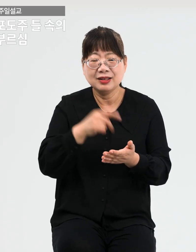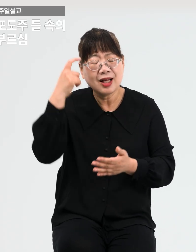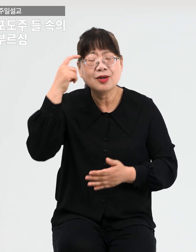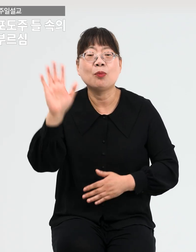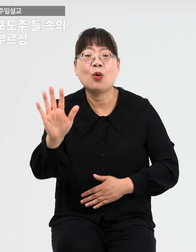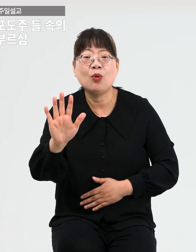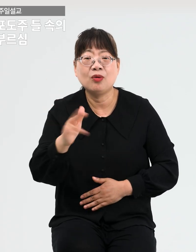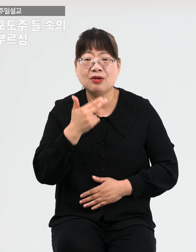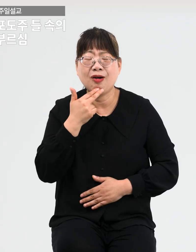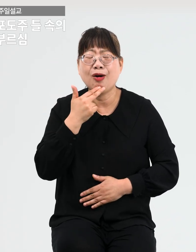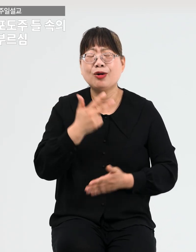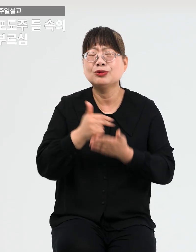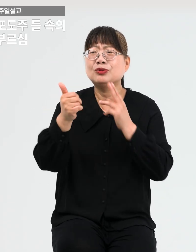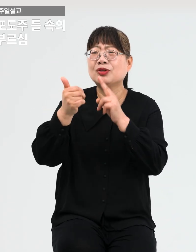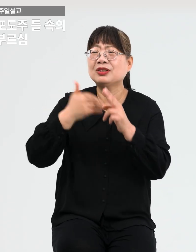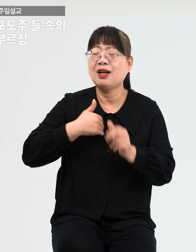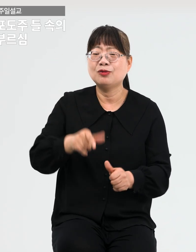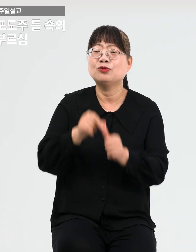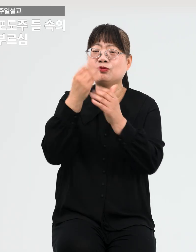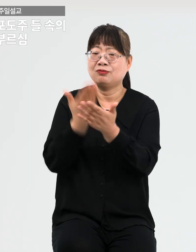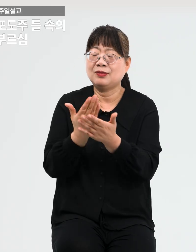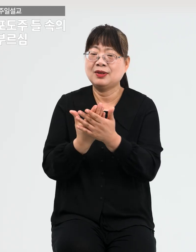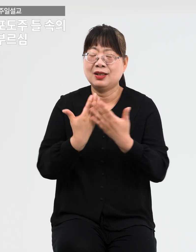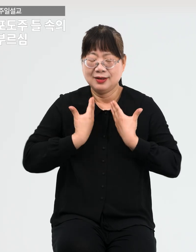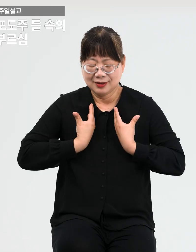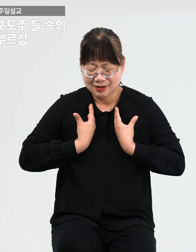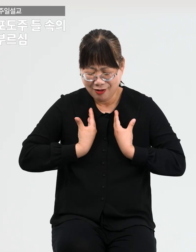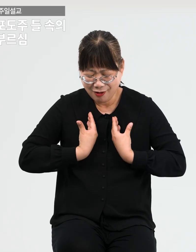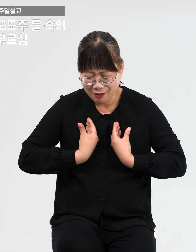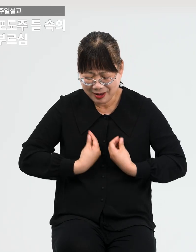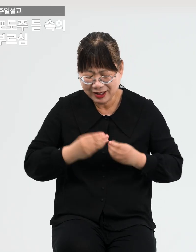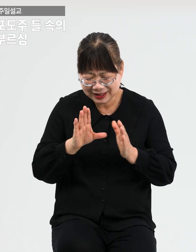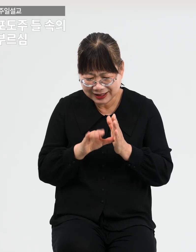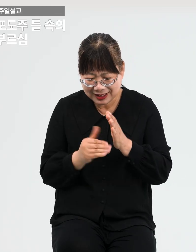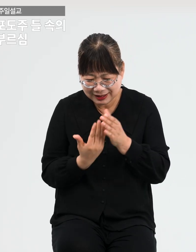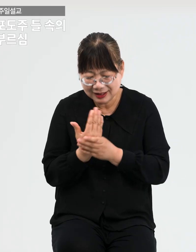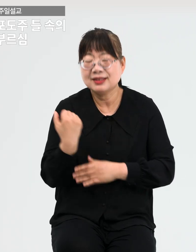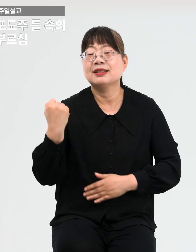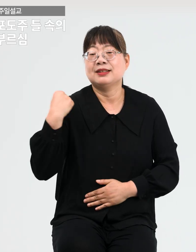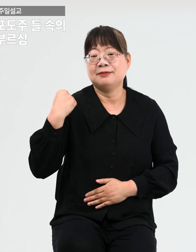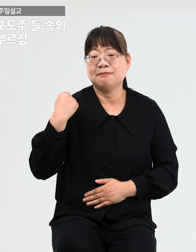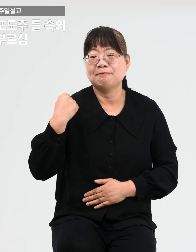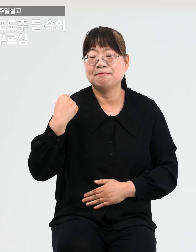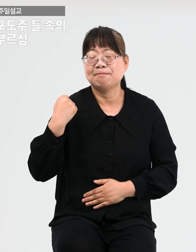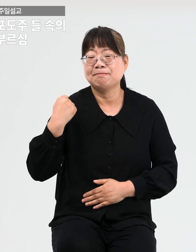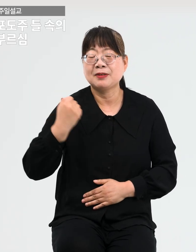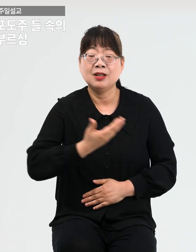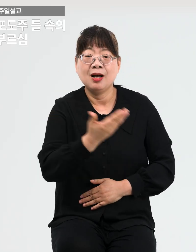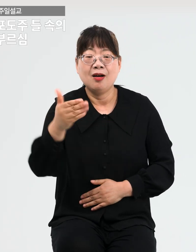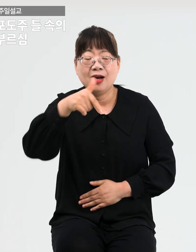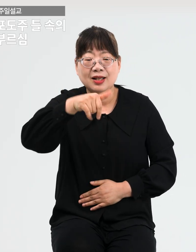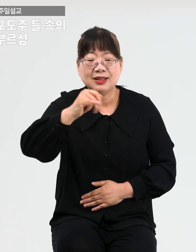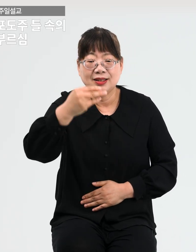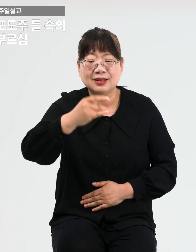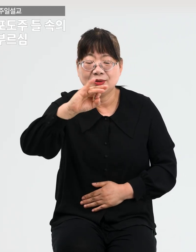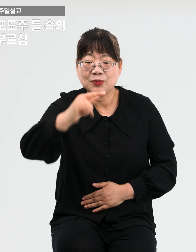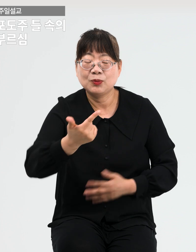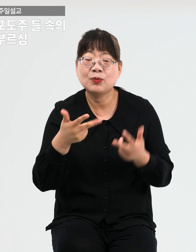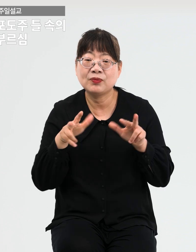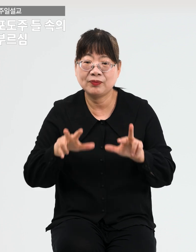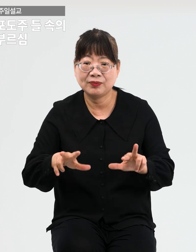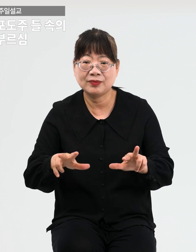주여, 나를 구원하소서. 이 절망의 힘이에요. 여러분, 기드온은